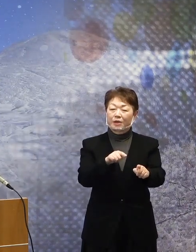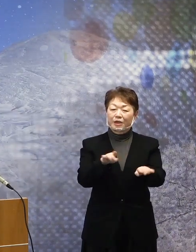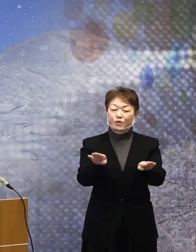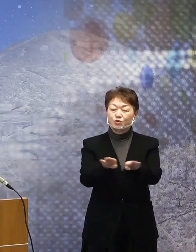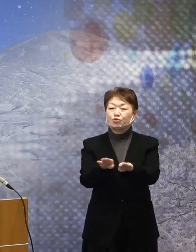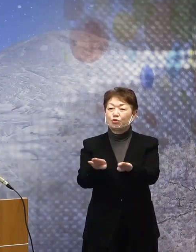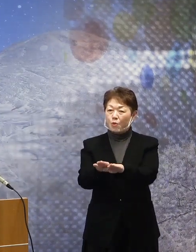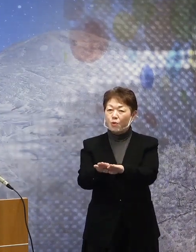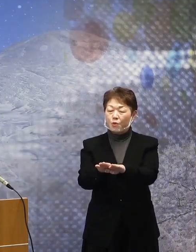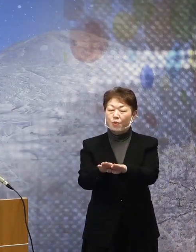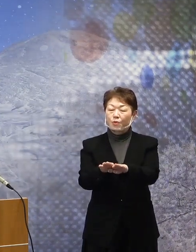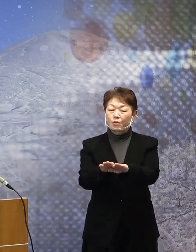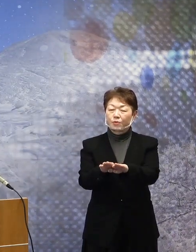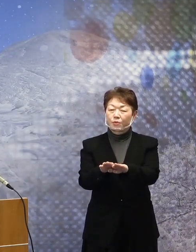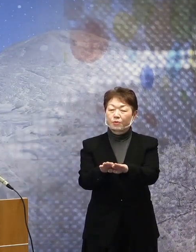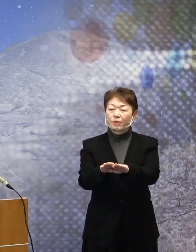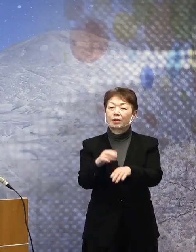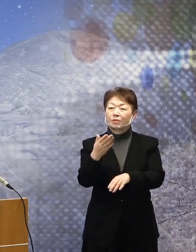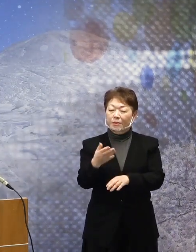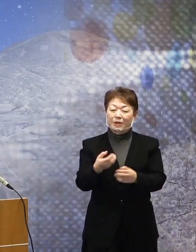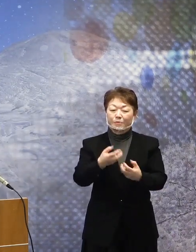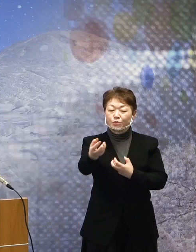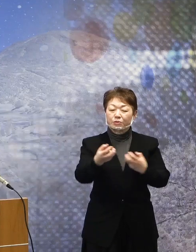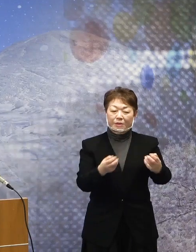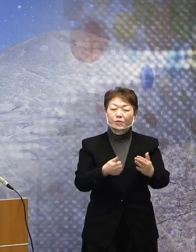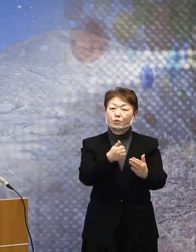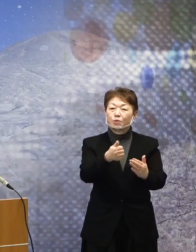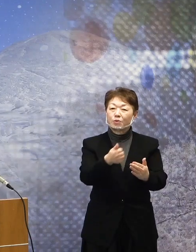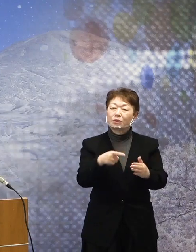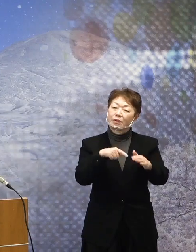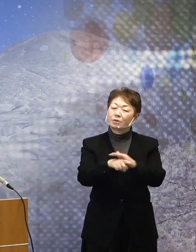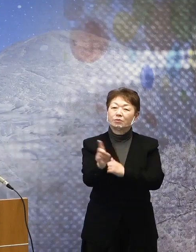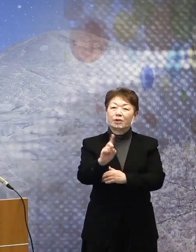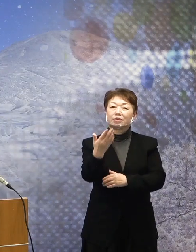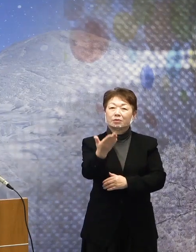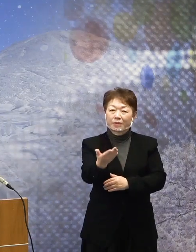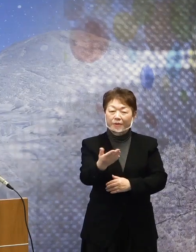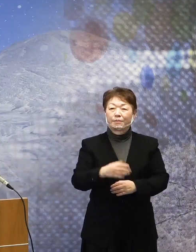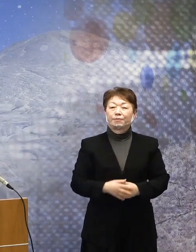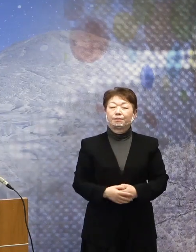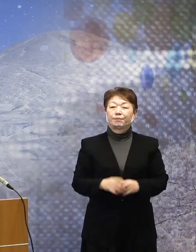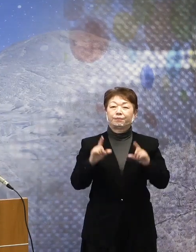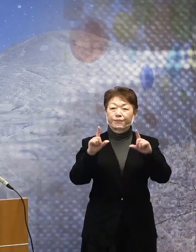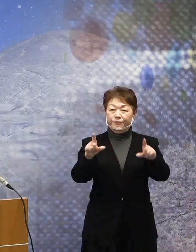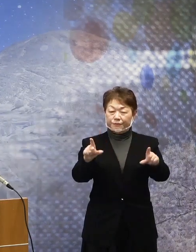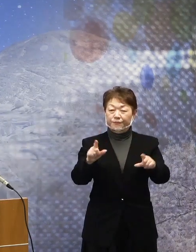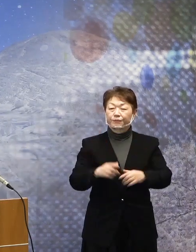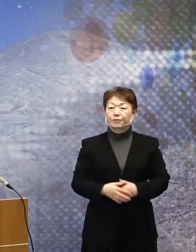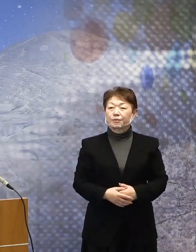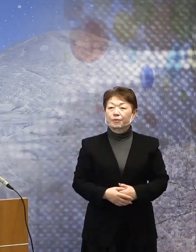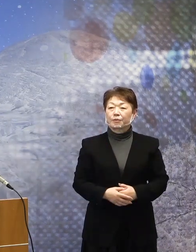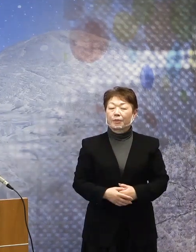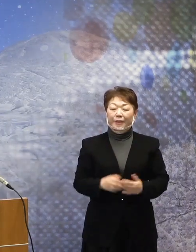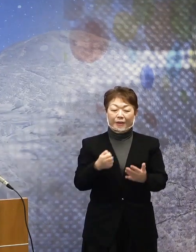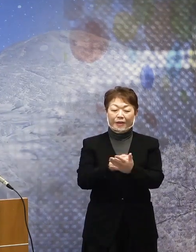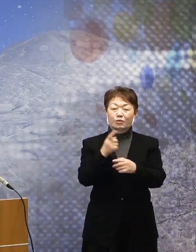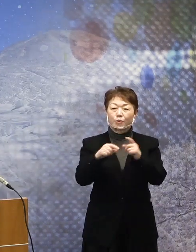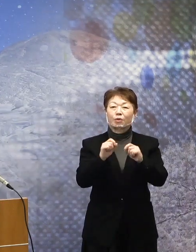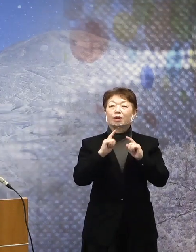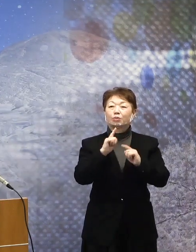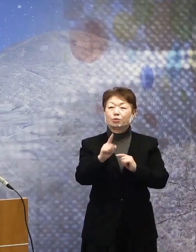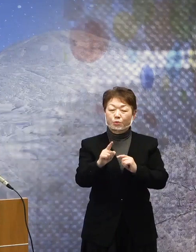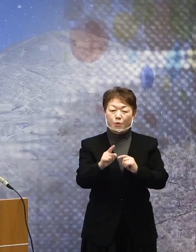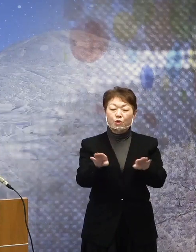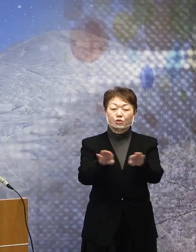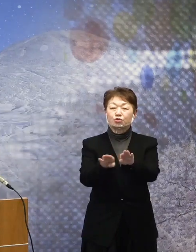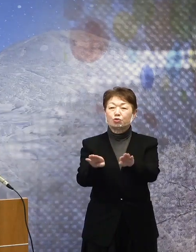こを分散登校にした理由というのを伺いますか。 別途まず結論から申しますと、別途休校